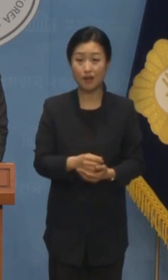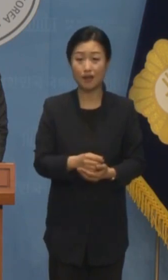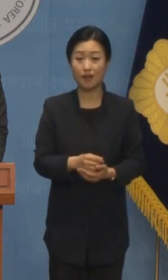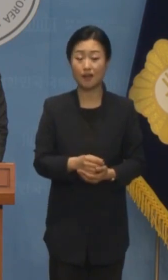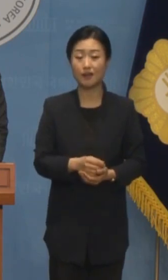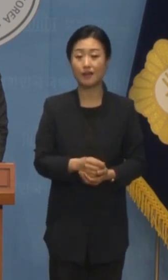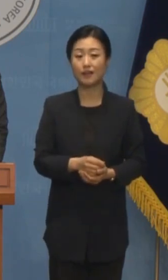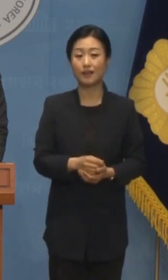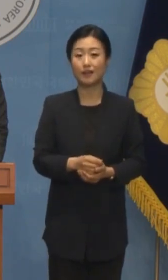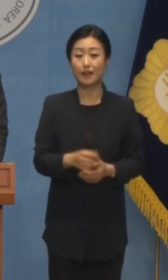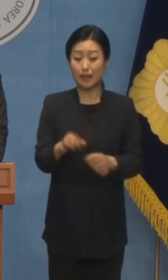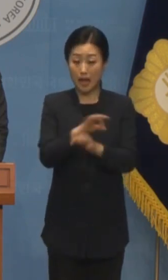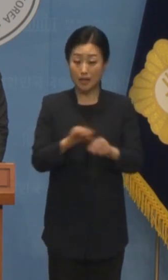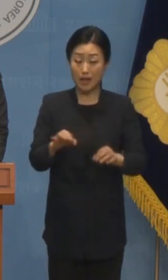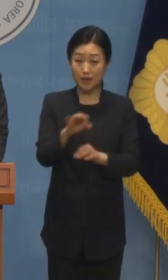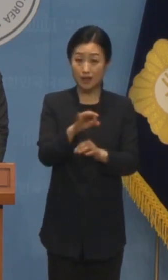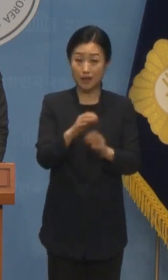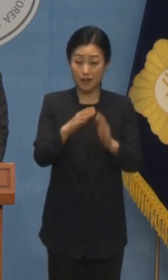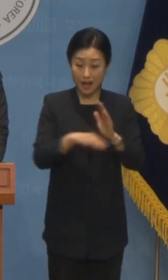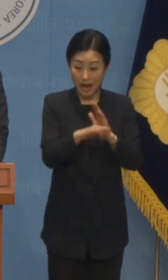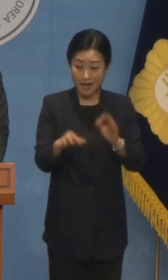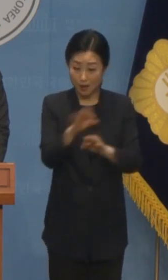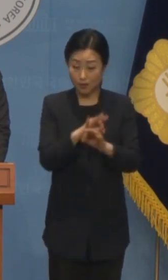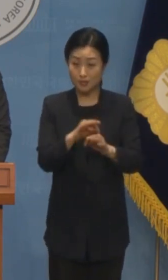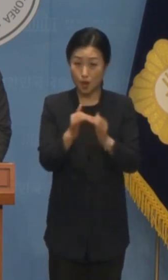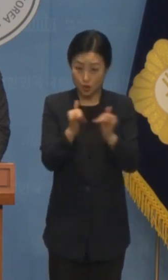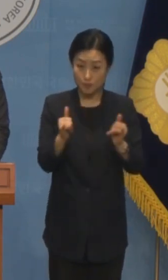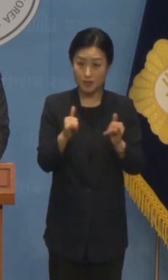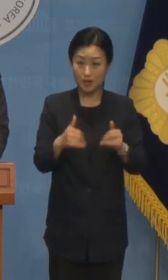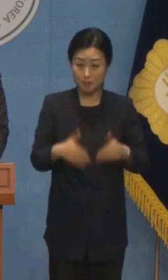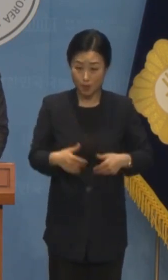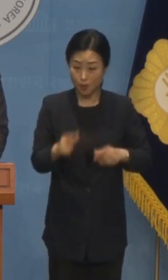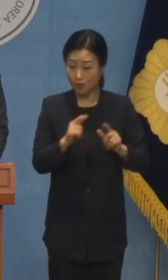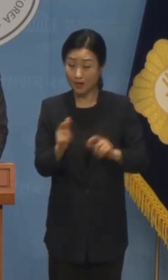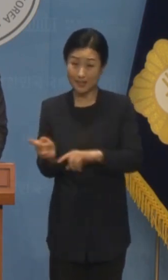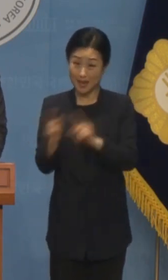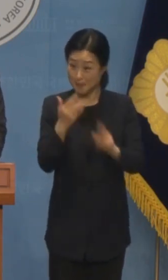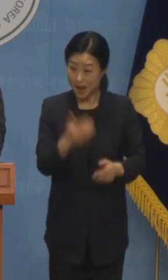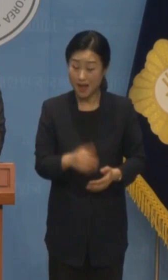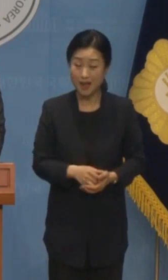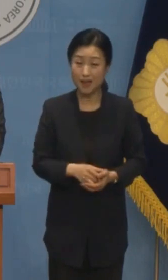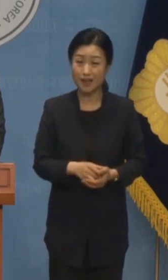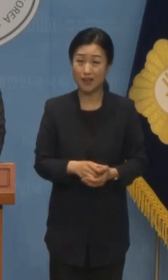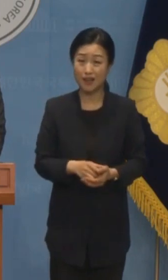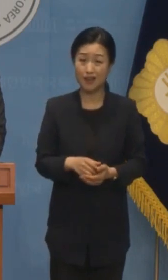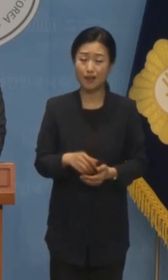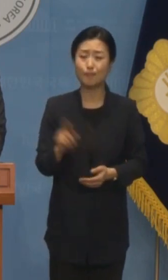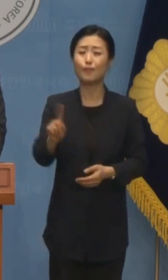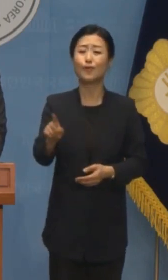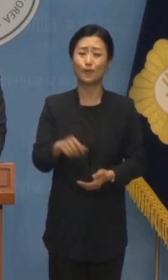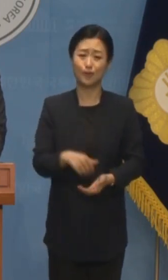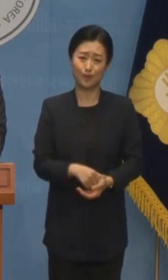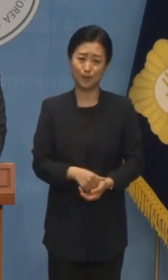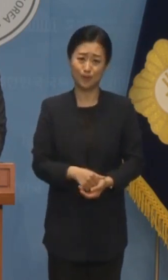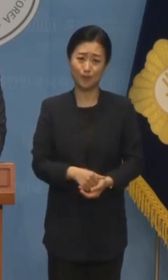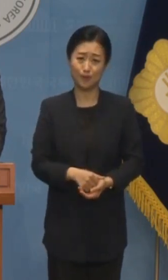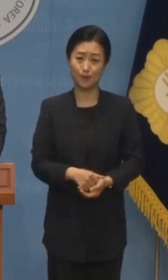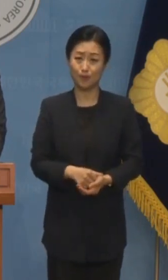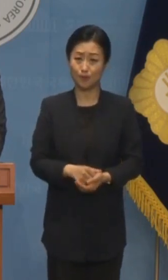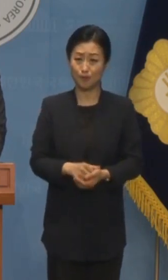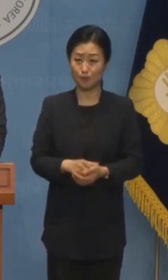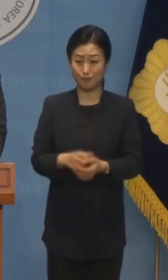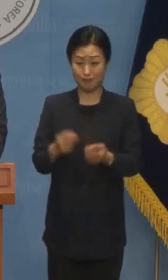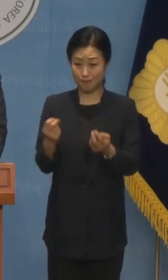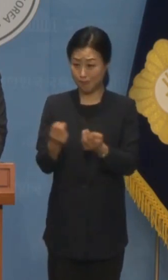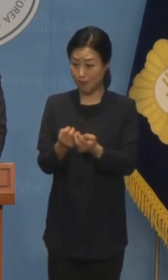아니면 가계 경제가 국민의 살림 사리가 나아진다 말입니까 뾰족한 대안도